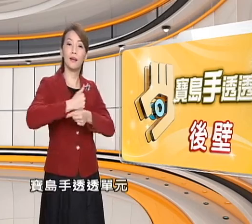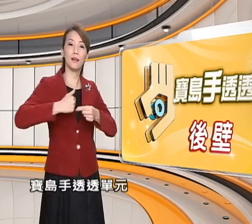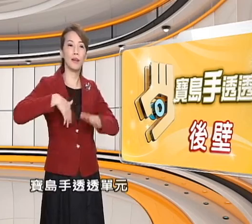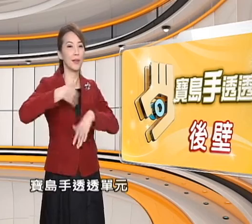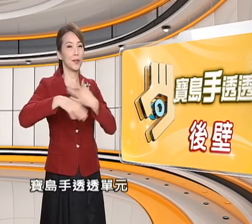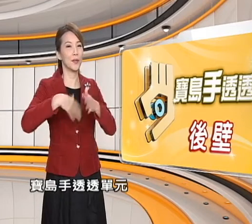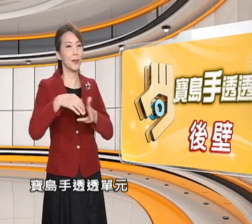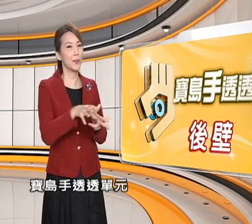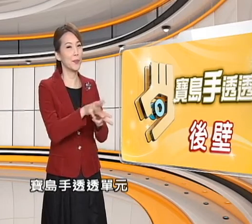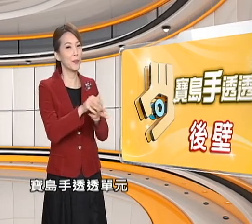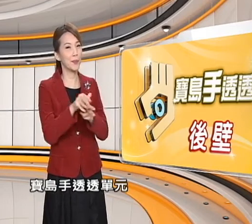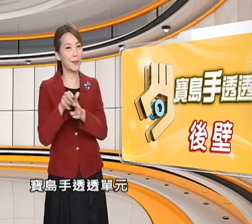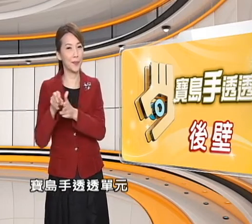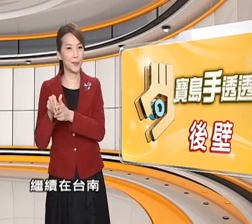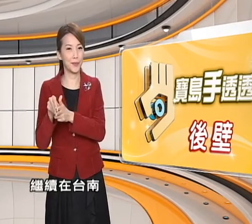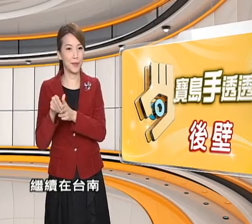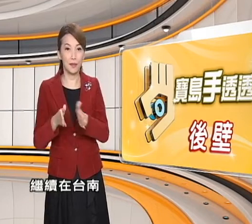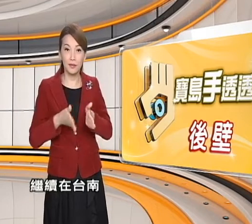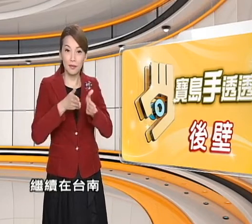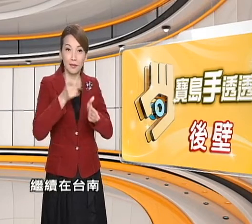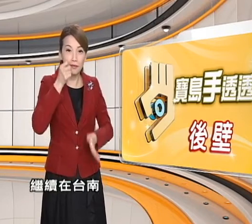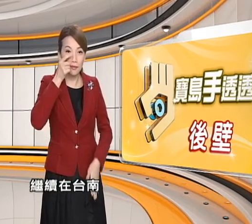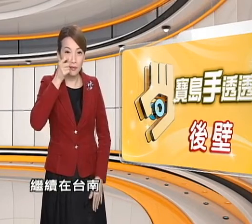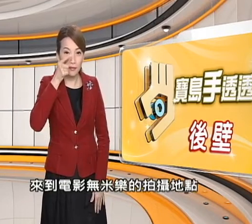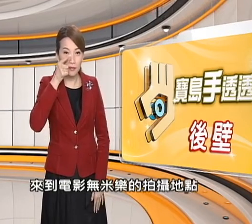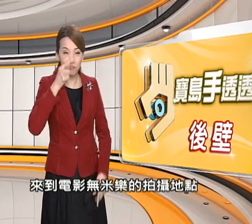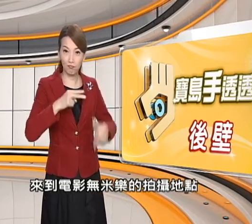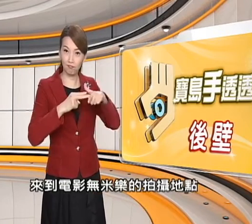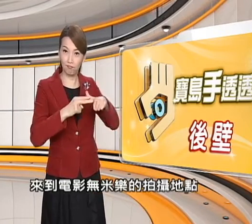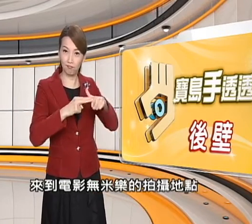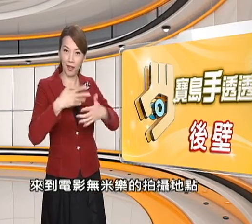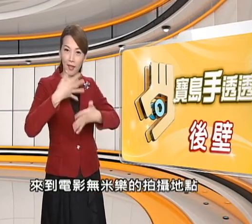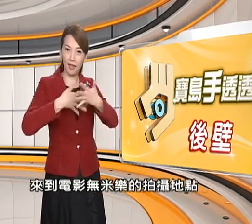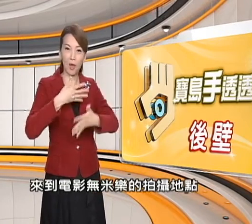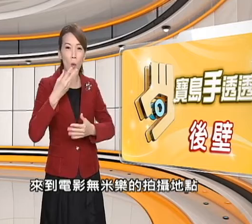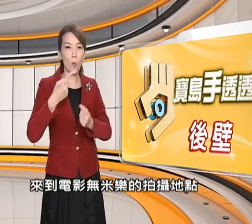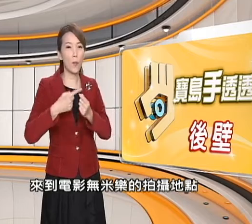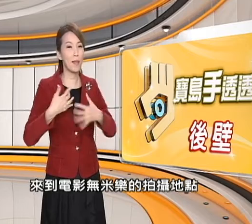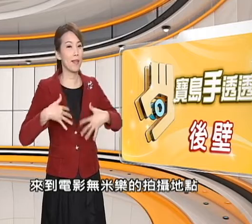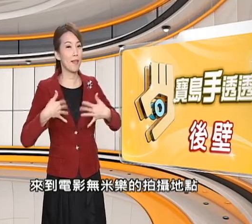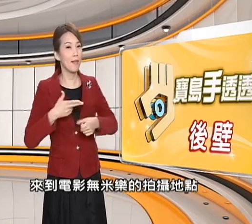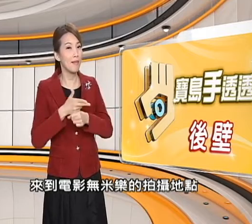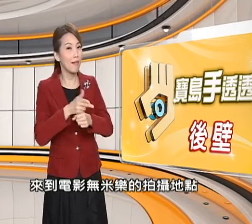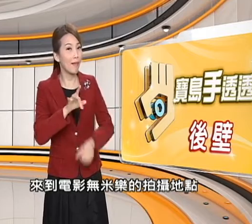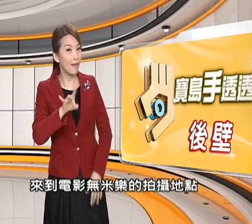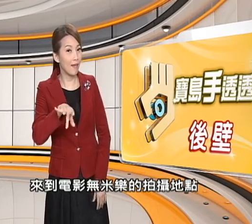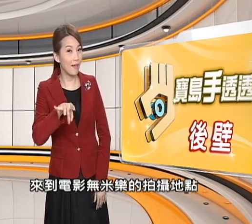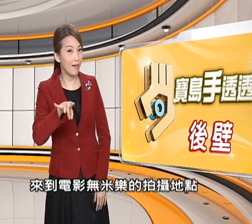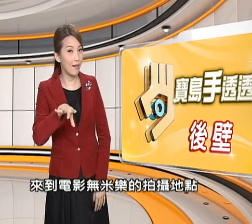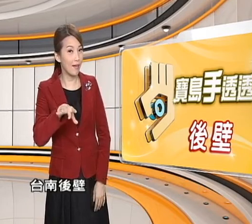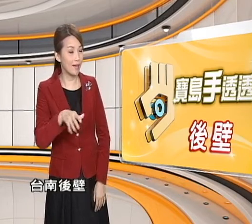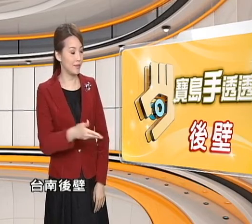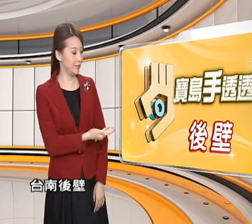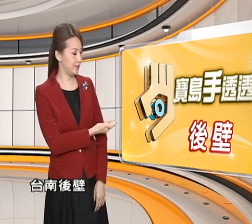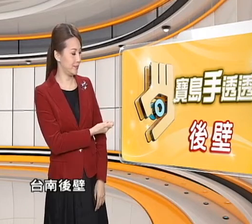宝岛手偷偷单元，我们继续在台南，来到了电影《吴米勒》的拍摄地点台南后